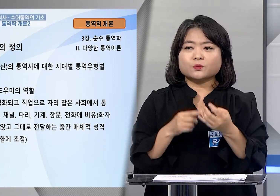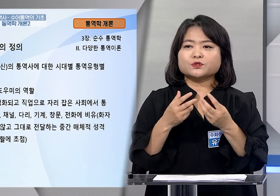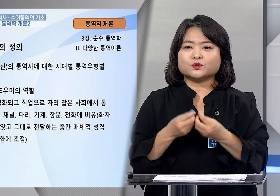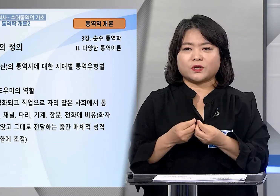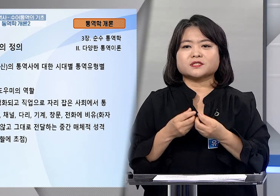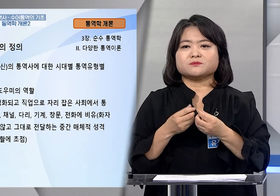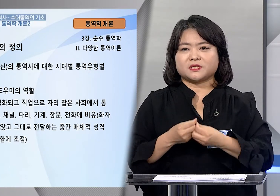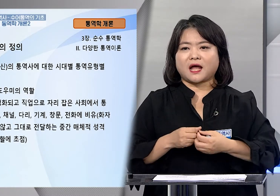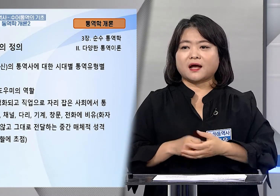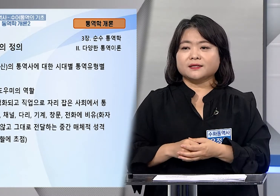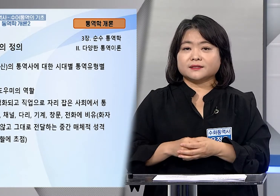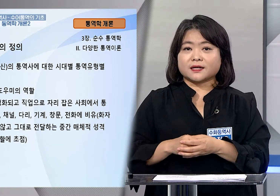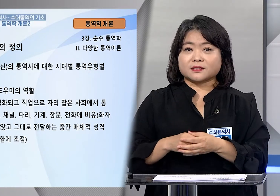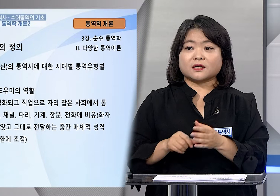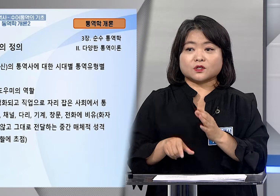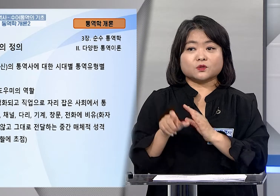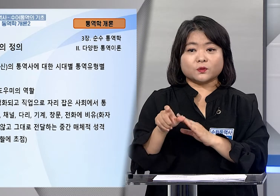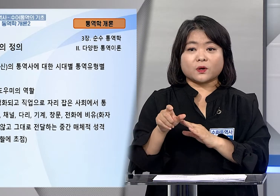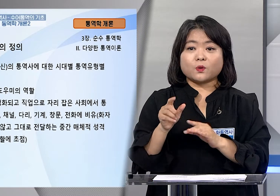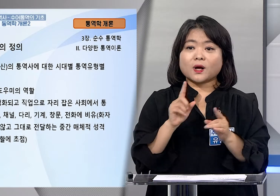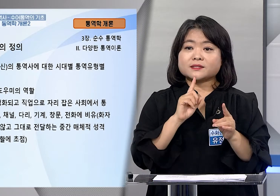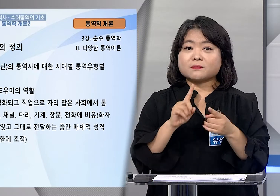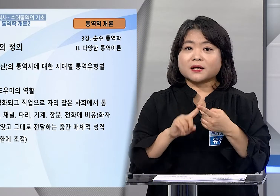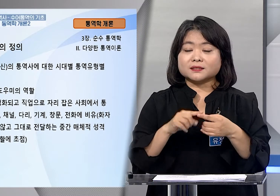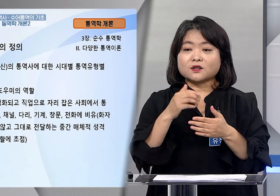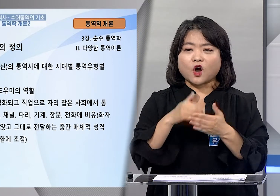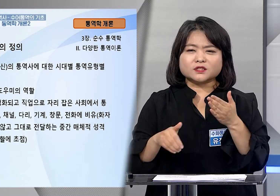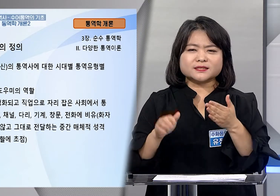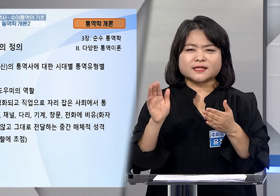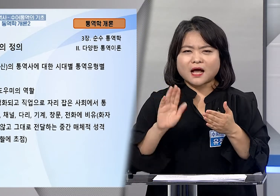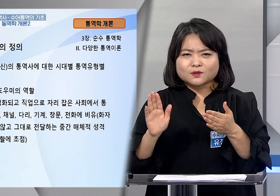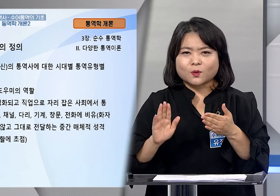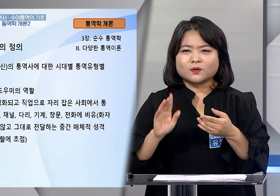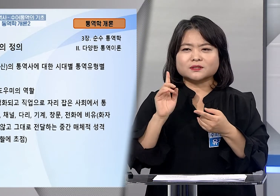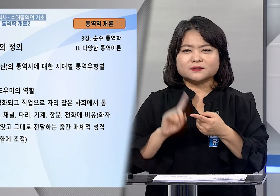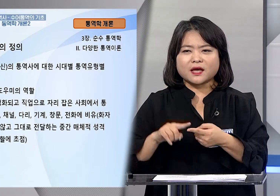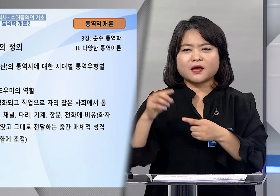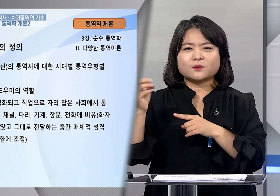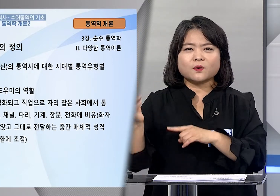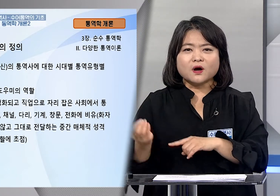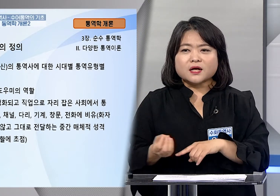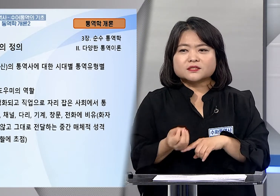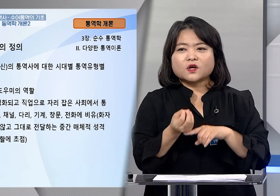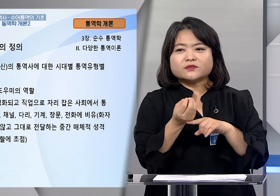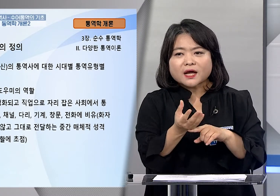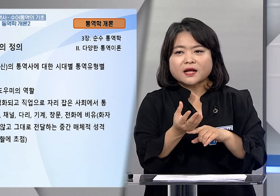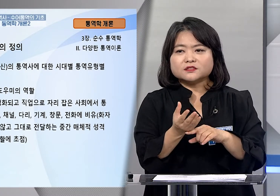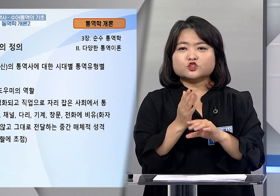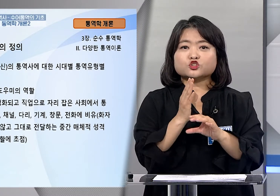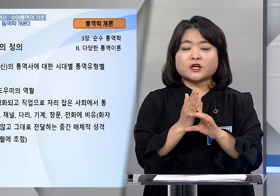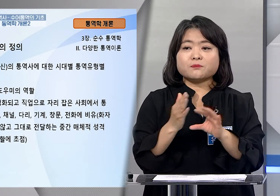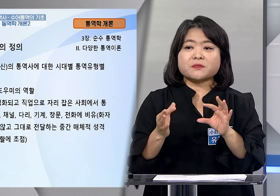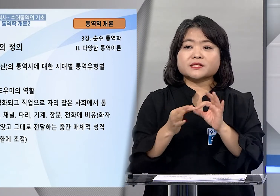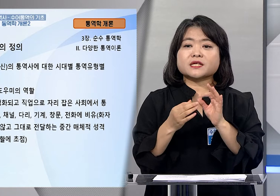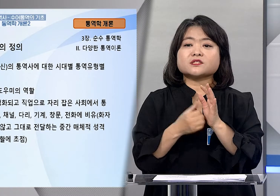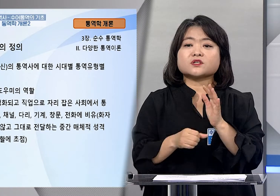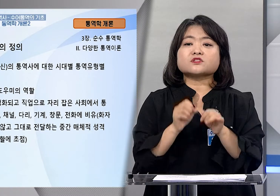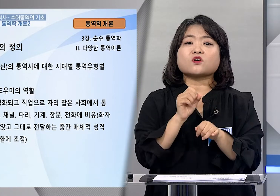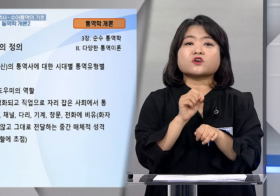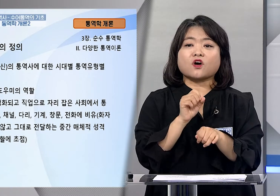비유했습니다. 제가 적어놓은 대로 화제의 말을 거르지 않고 그대로 전달하는 중간 매체적인 성격,